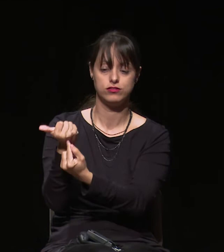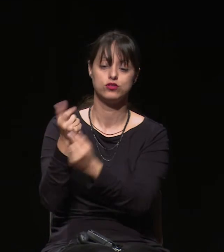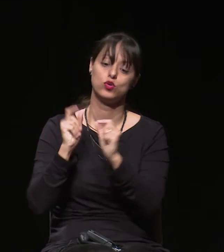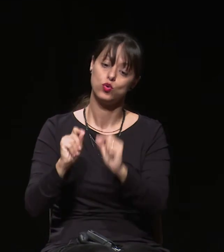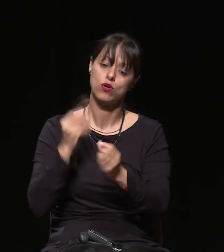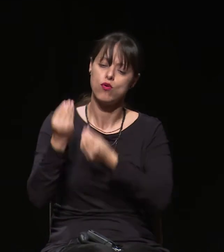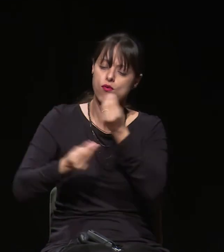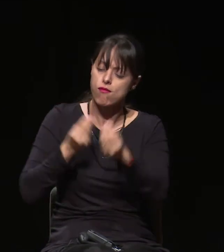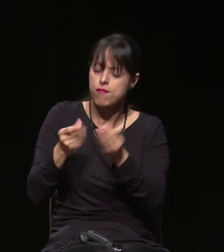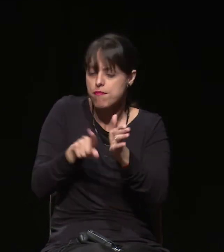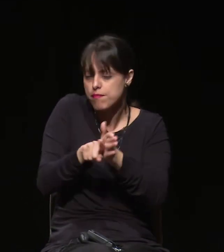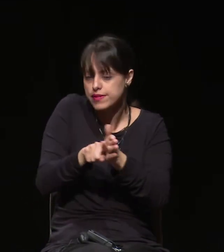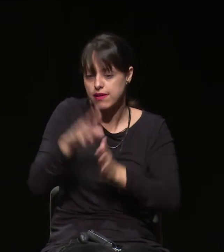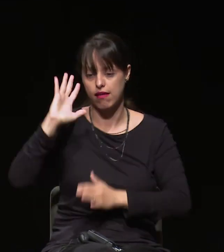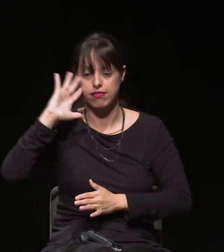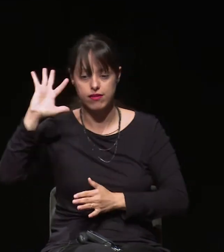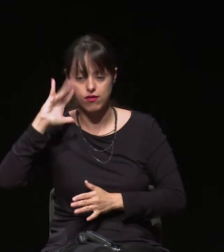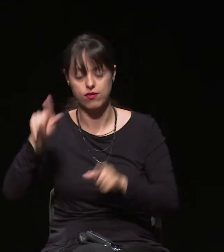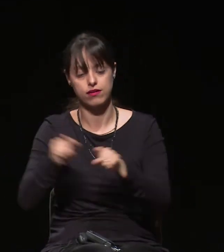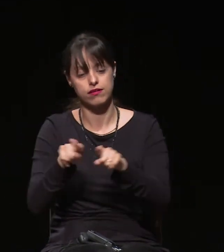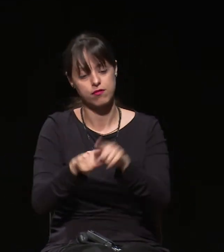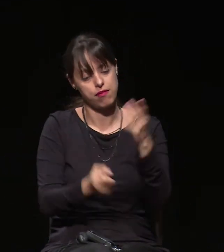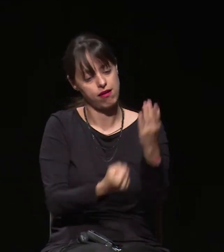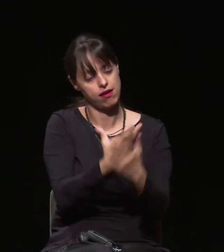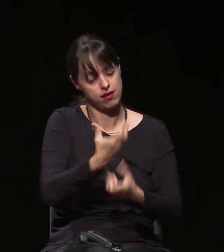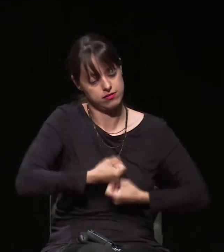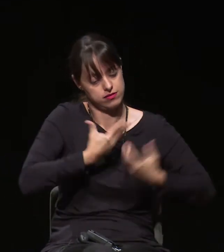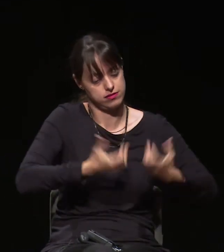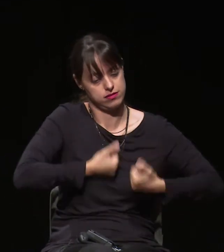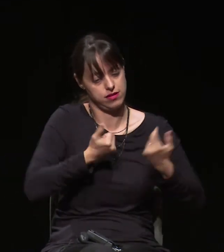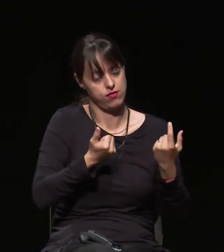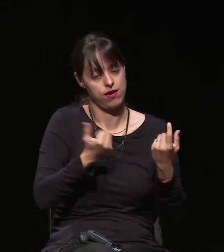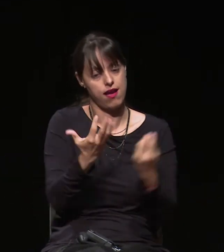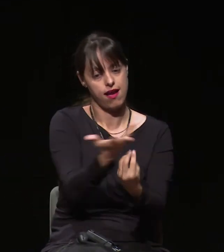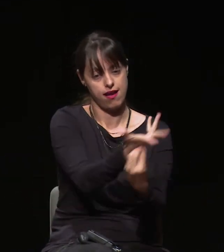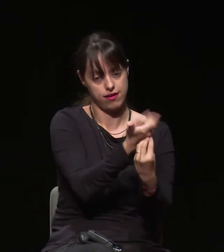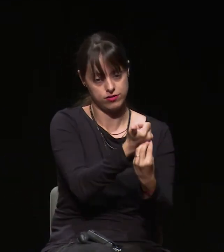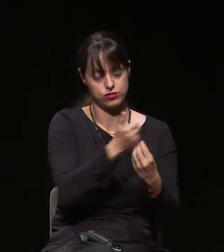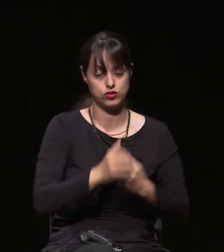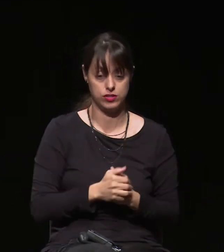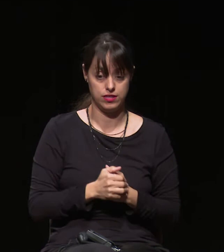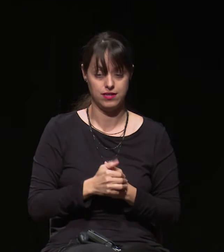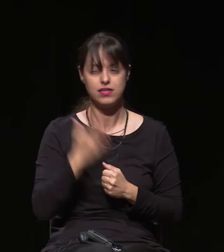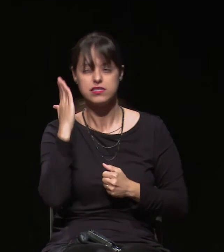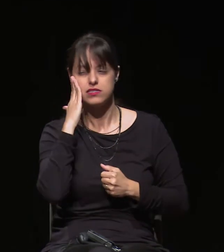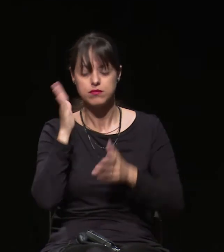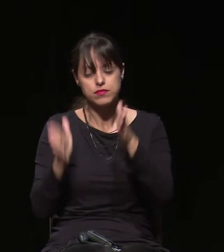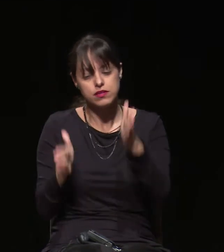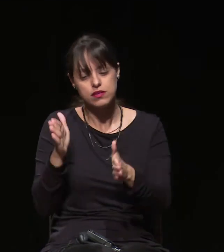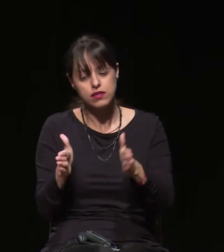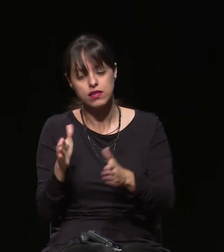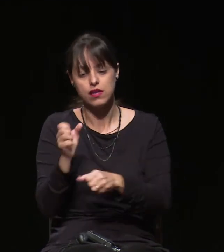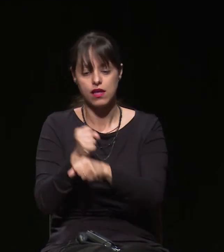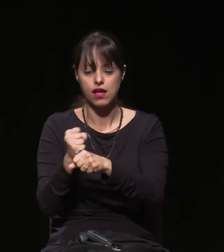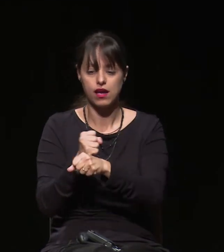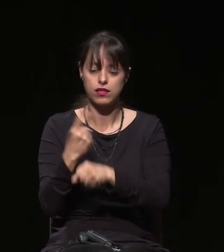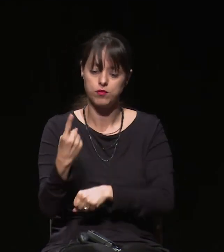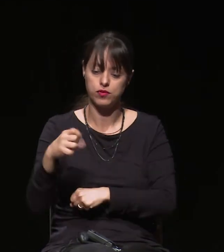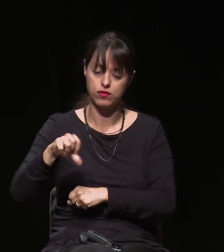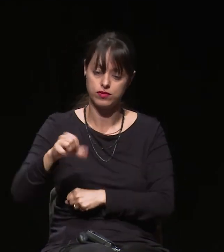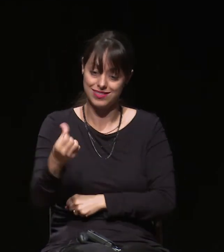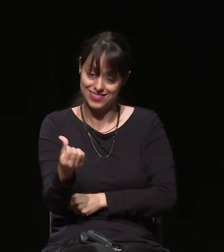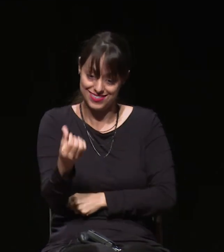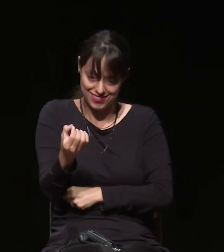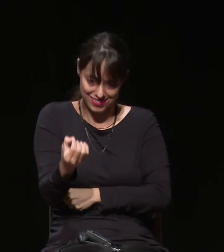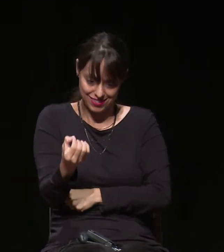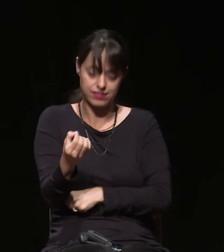investigação teórica e para a criação artística. Se é possível dizer que a década de 60 e 70 marcou de forma